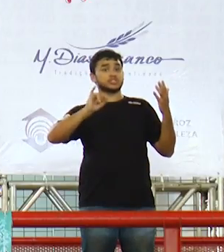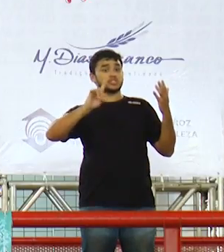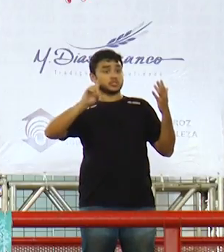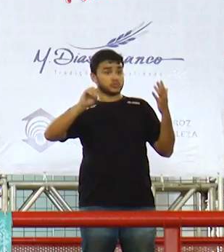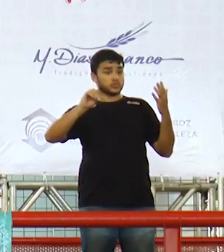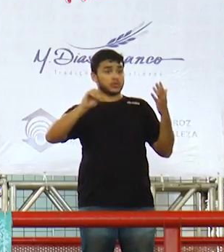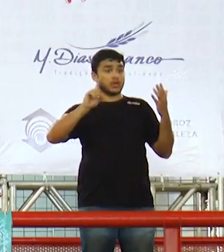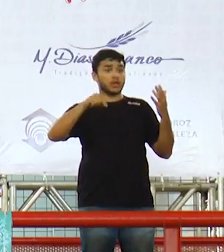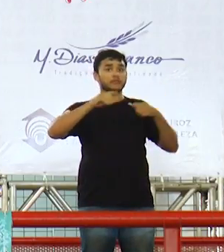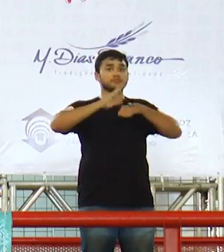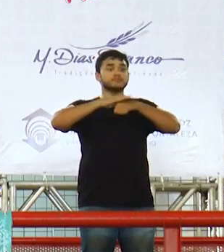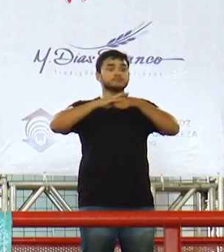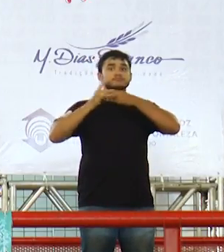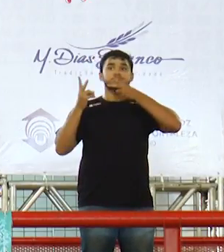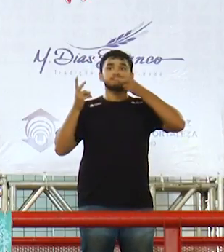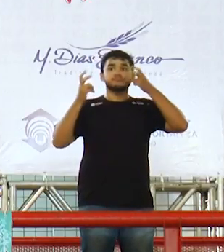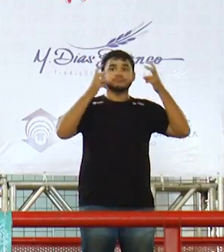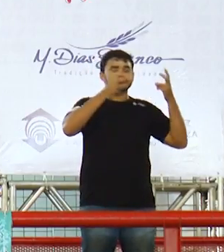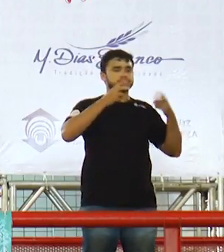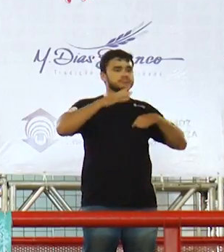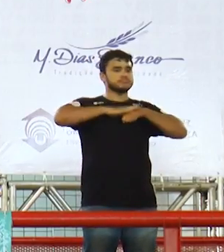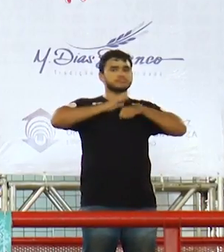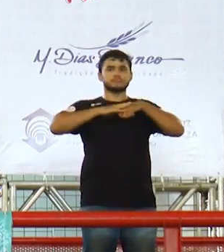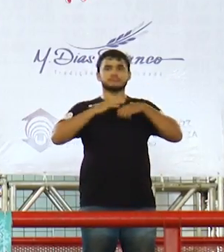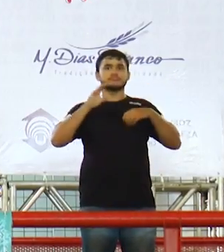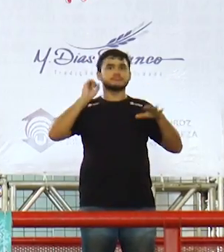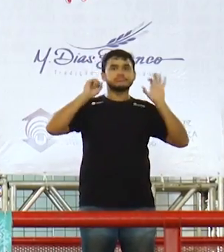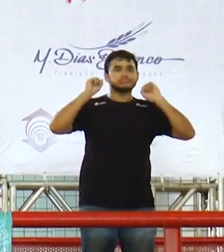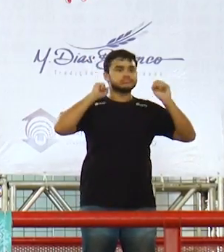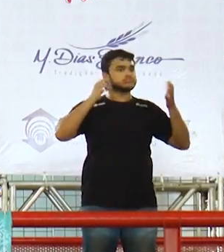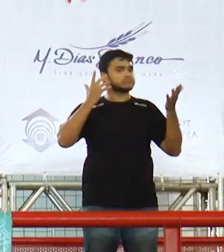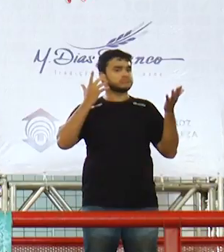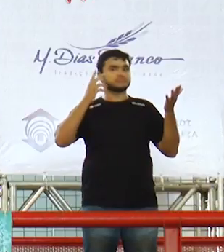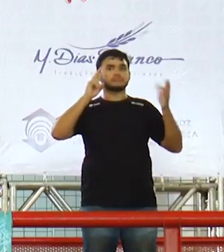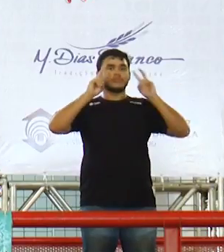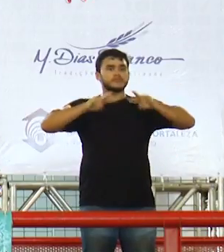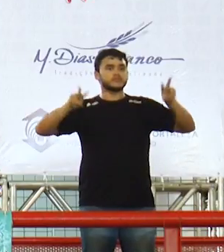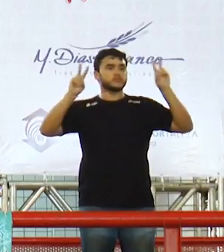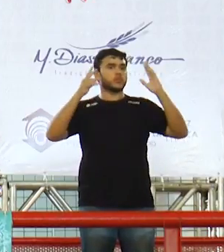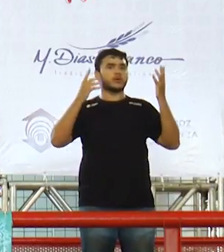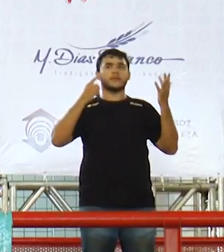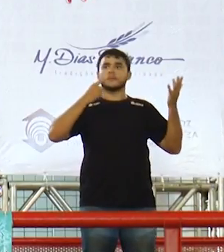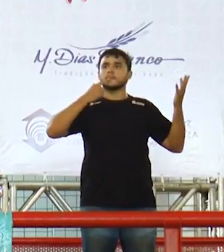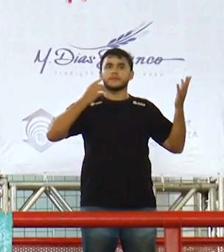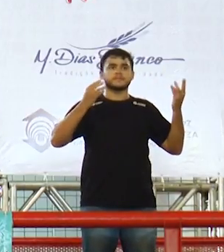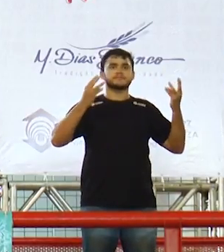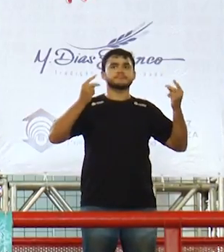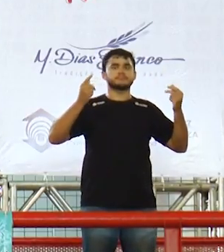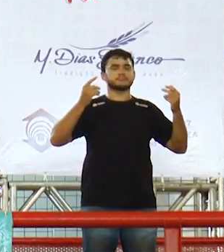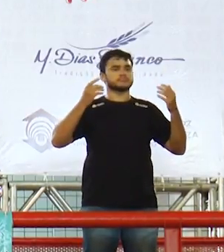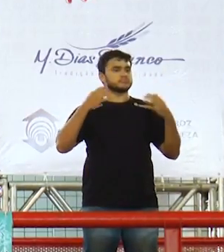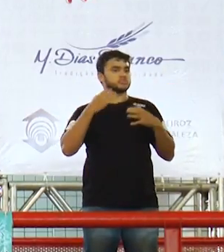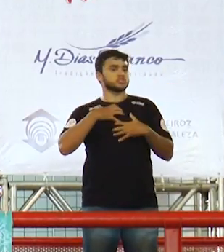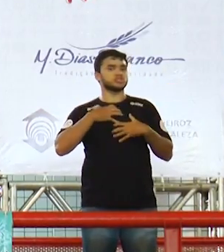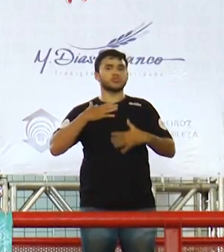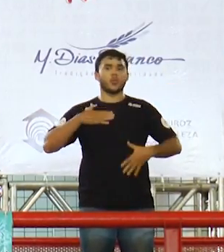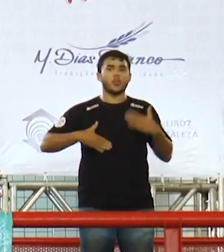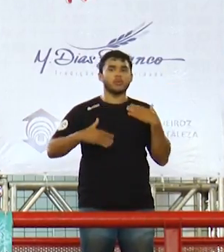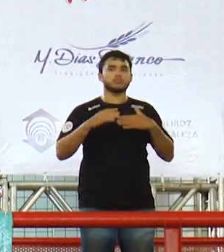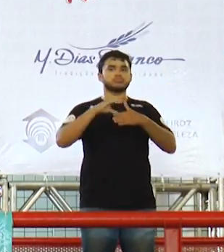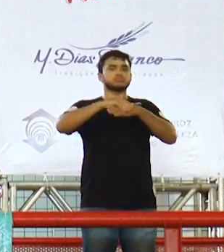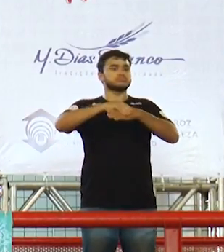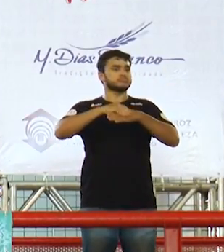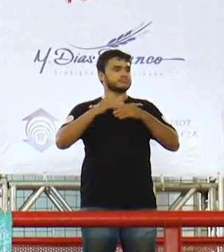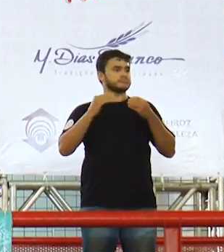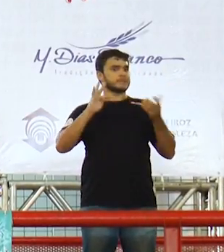referindo às impressões sensoriais. Então, a linguagem não verbal solicita de